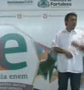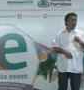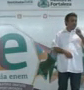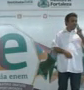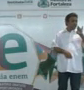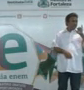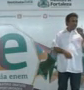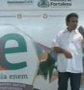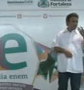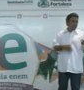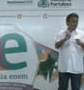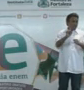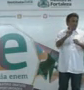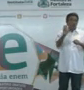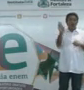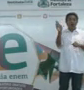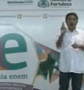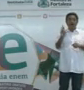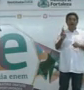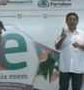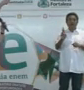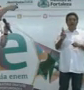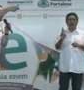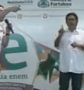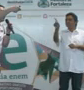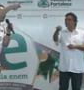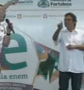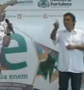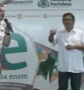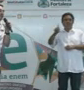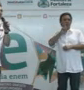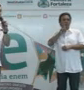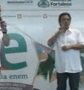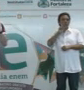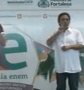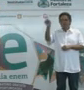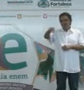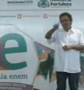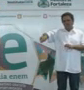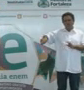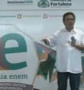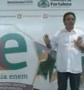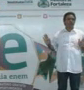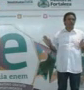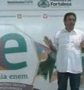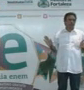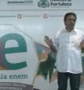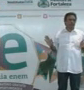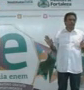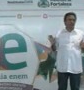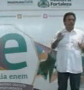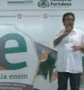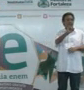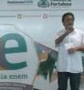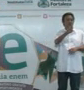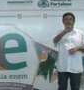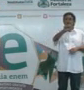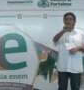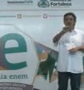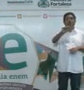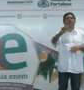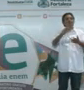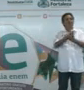permito não. Então a Rússia vetou a ação americana contra exatamente a Síria. E a Síria continuou